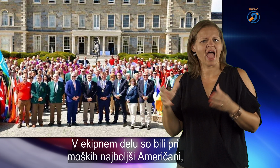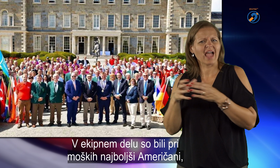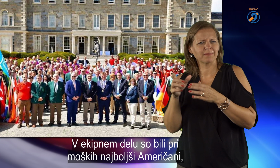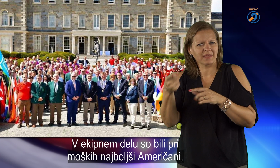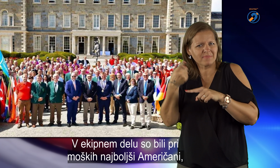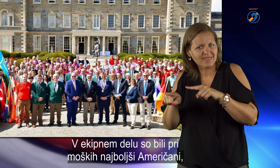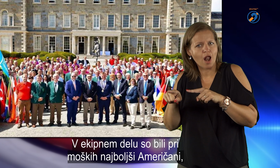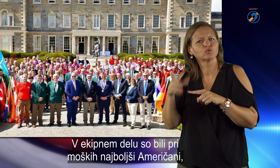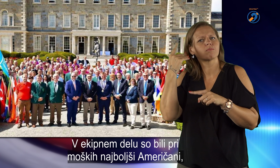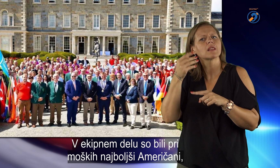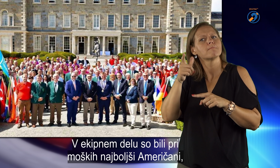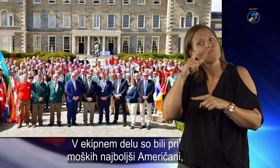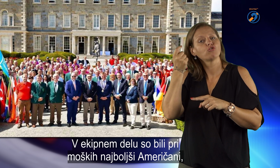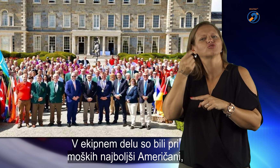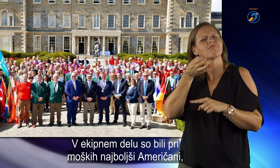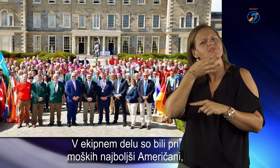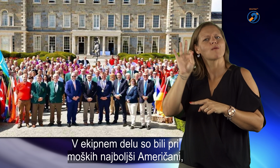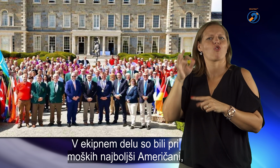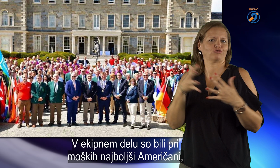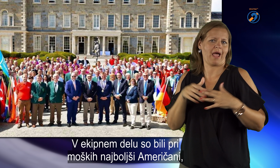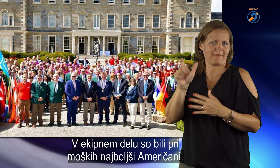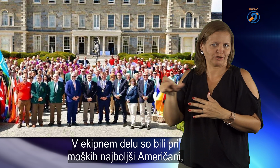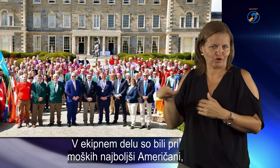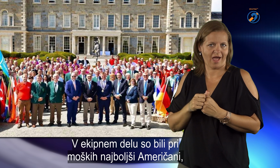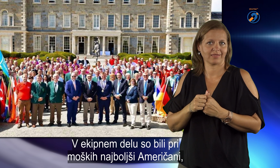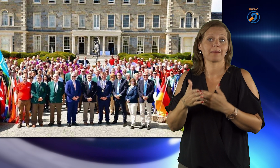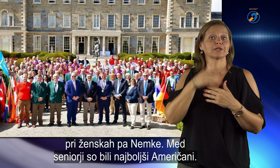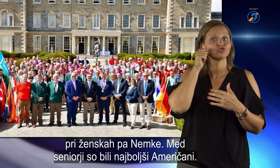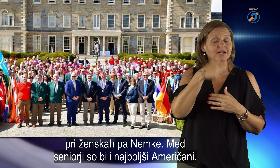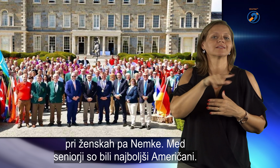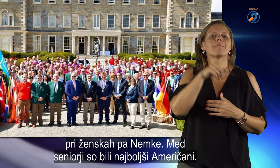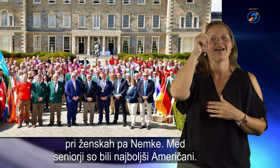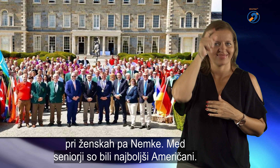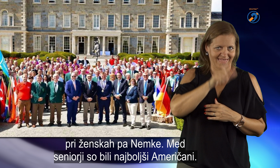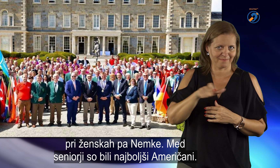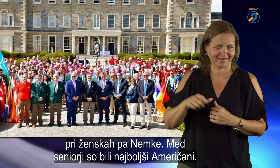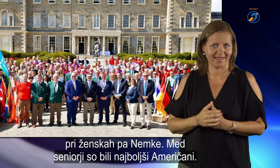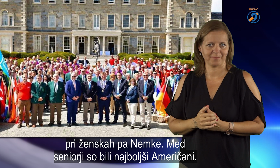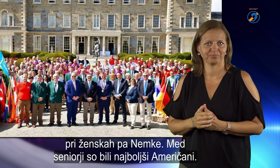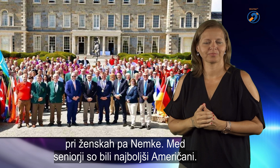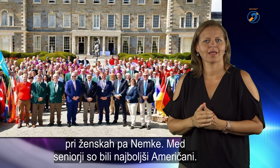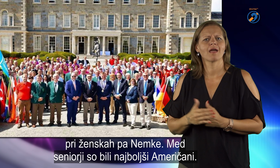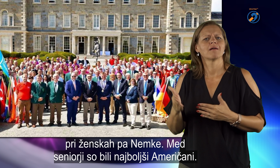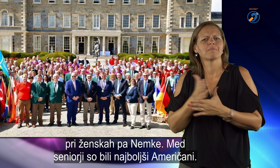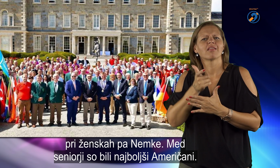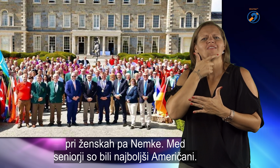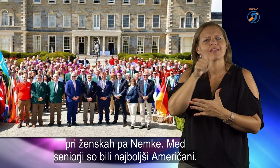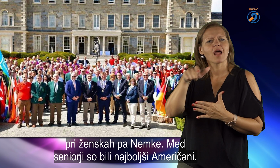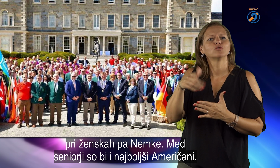V ekipnem delu so bili pri moških najboljši Američani, pri ženskah pa Nemke. Med seniorji so